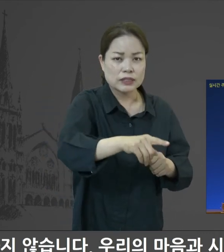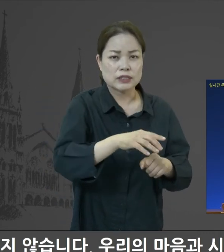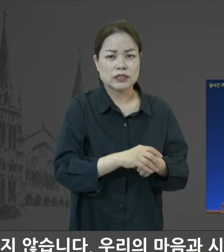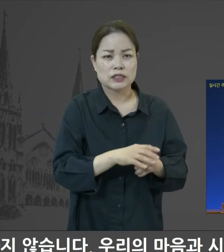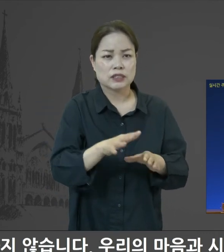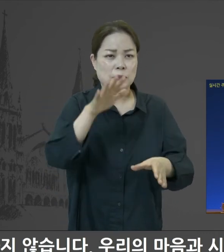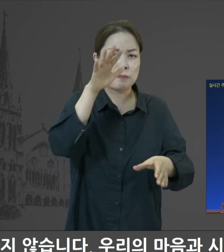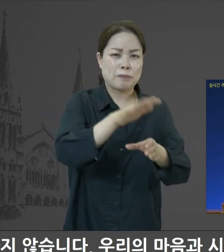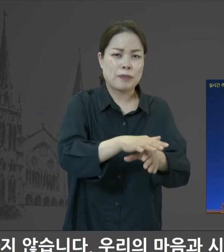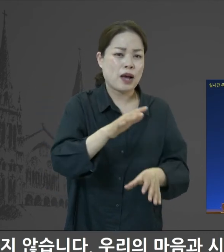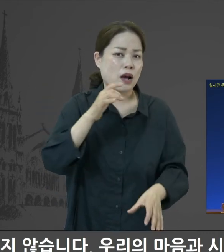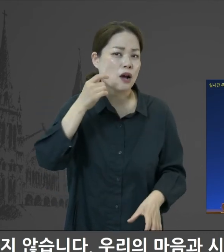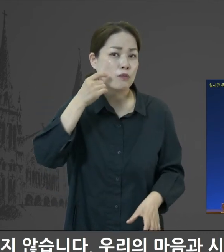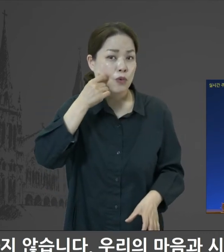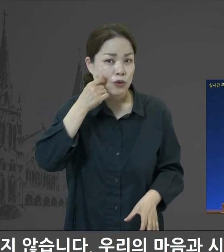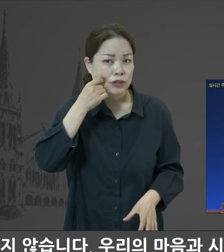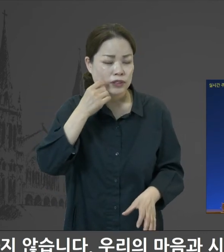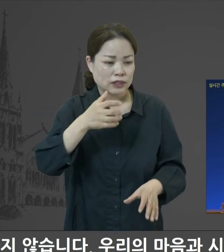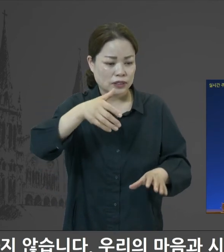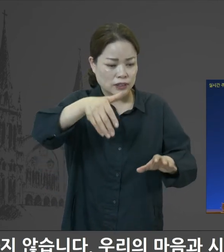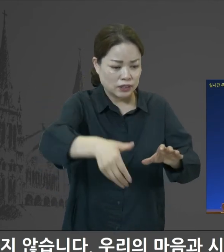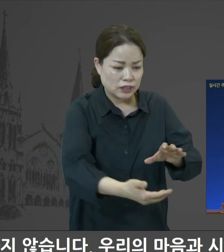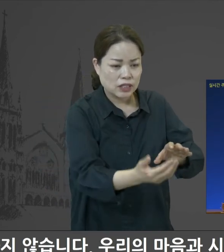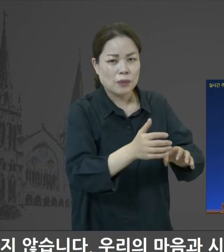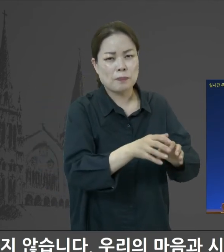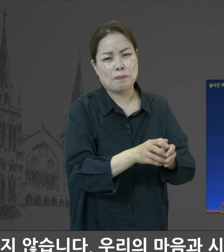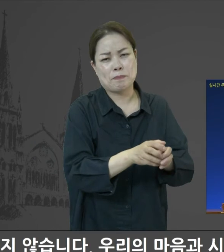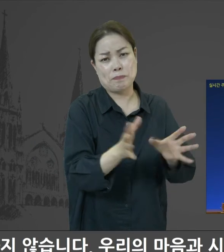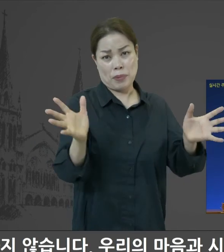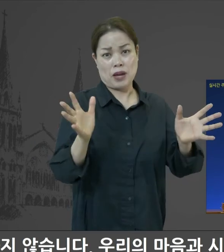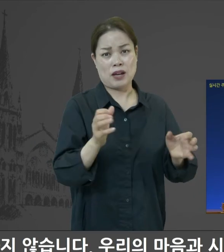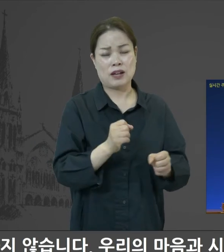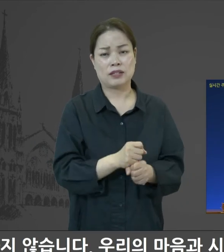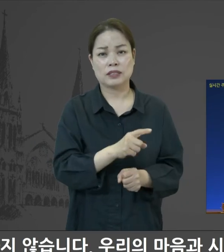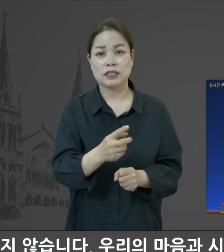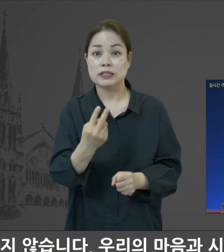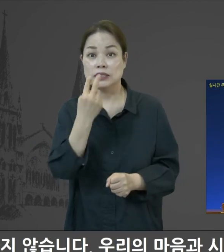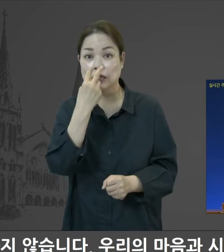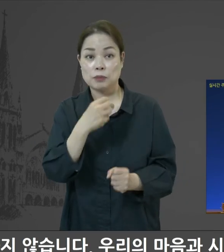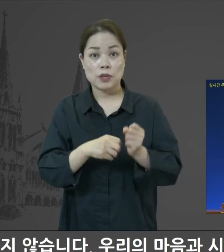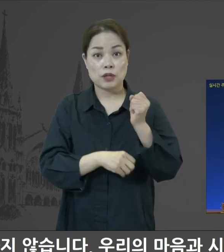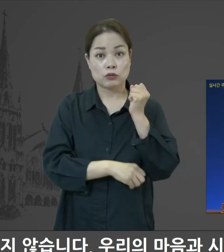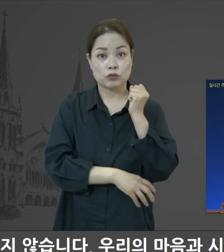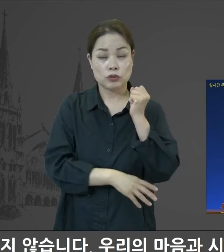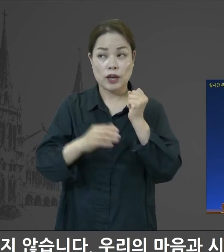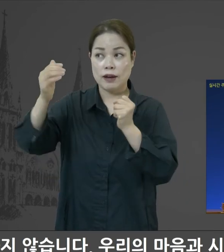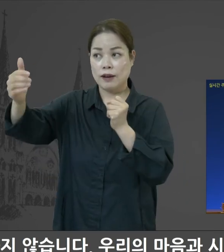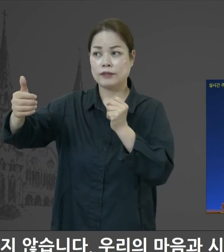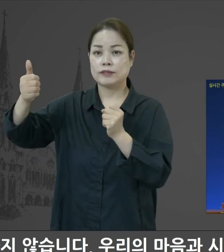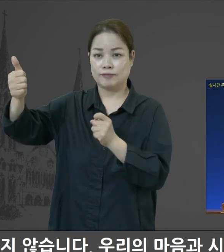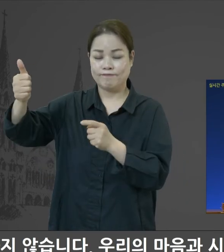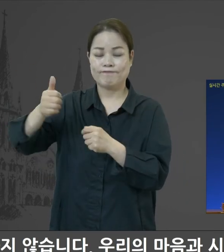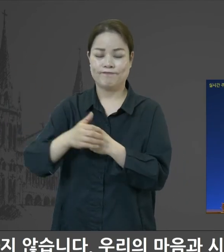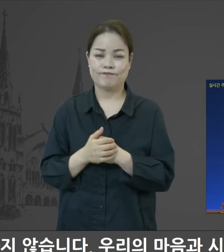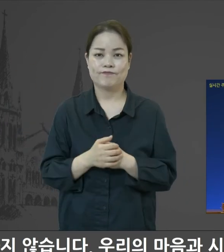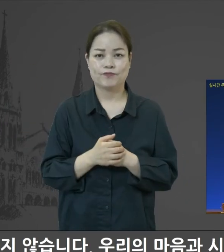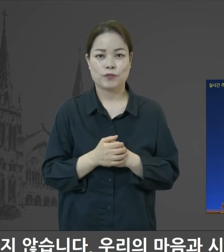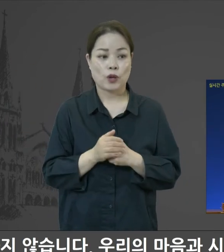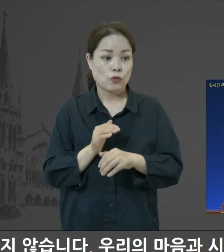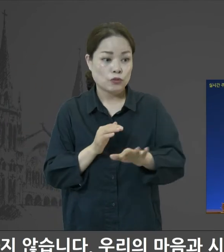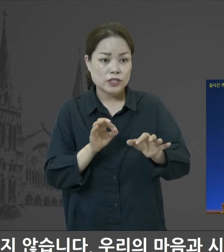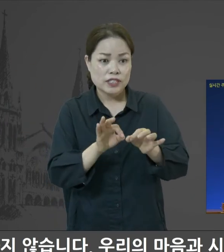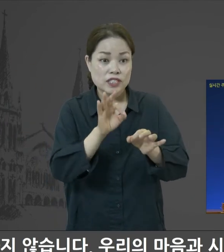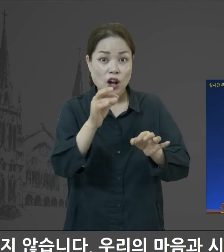가두지 못할 터진 웅덩이니라. 생명의 근원은 하나님이십니다.